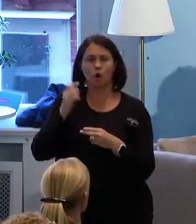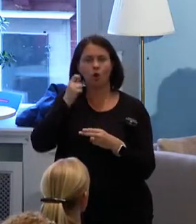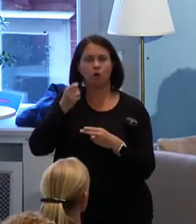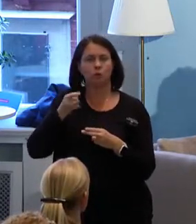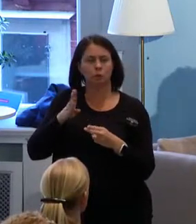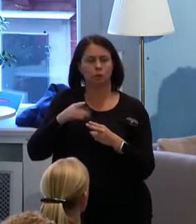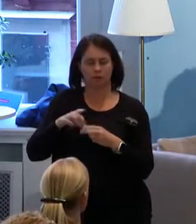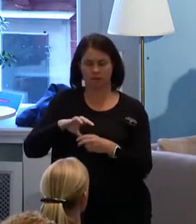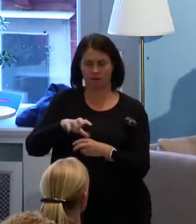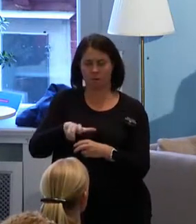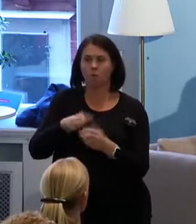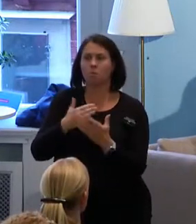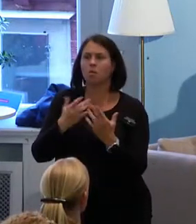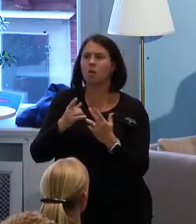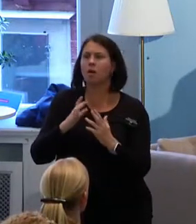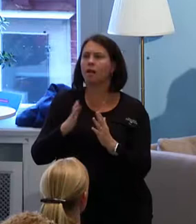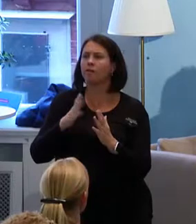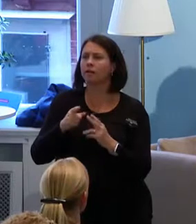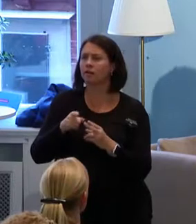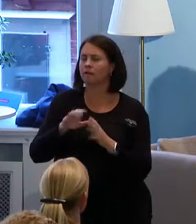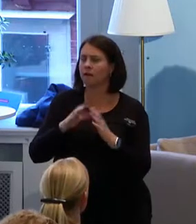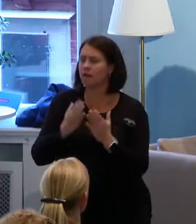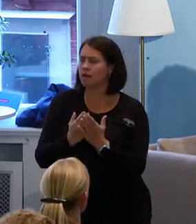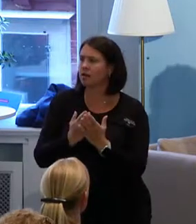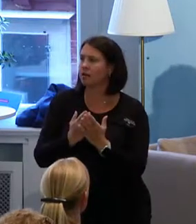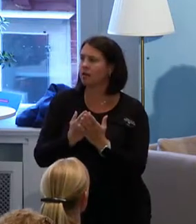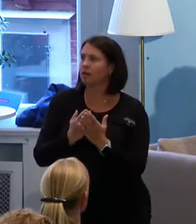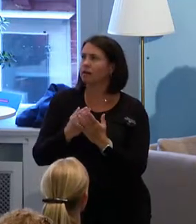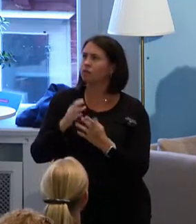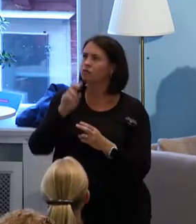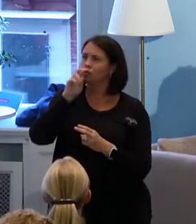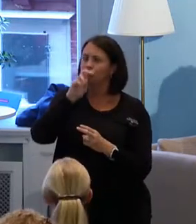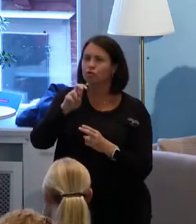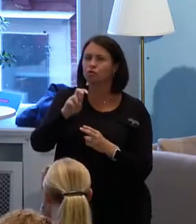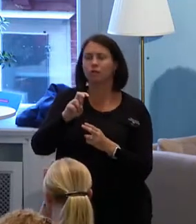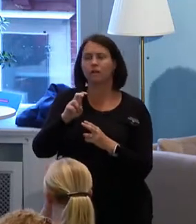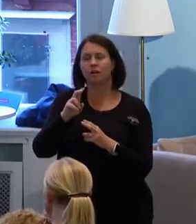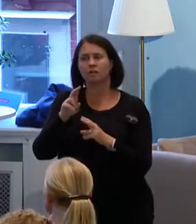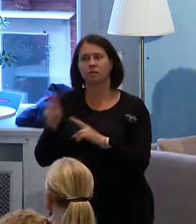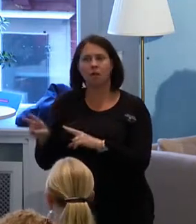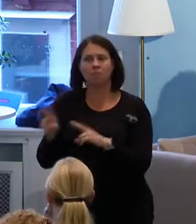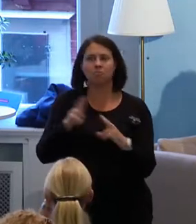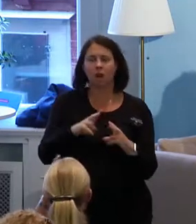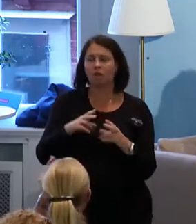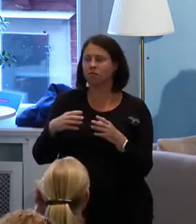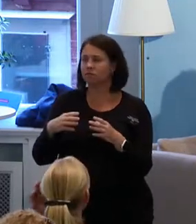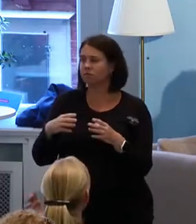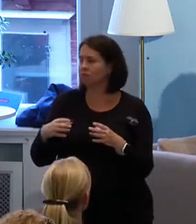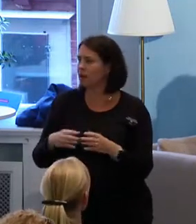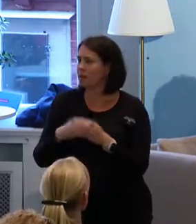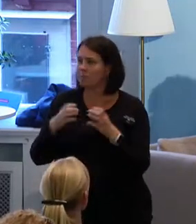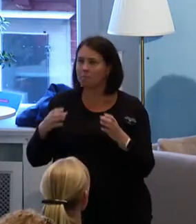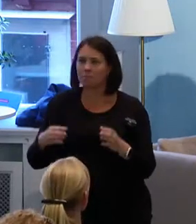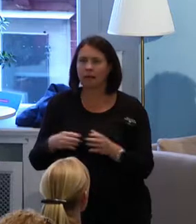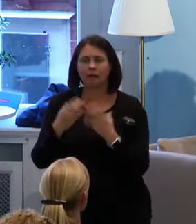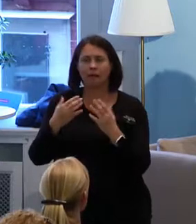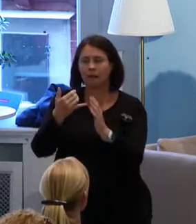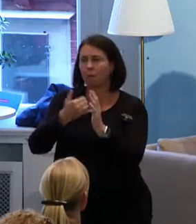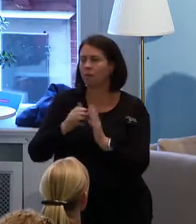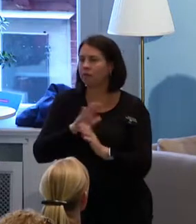lever i en värld där det här är inte precis en tillvaro. Det kan vara samma familj, det kan vara det är verkligen en del av